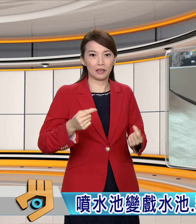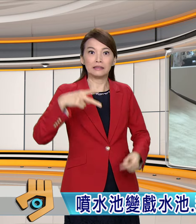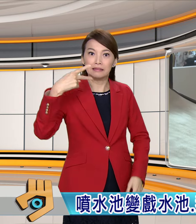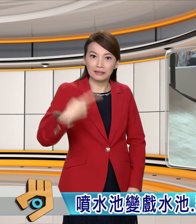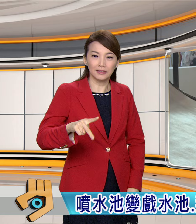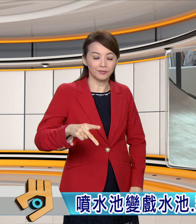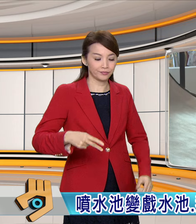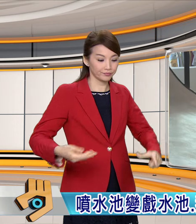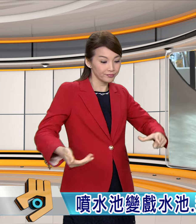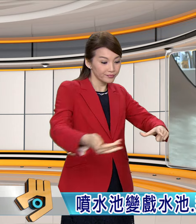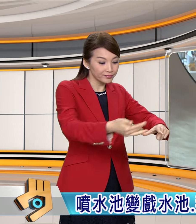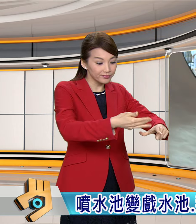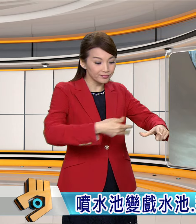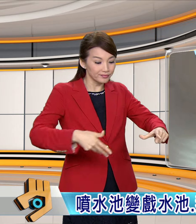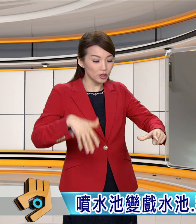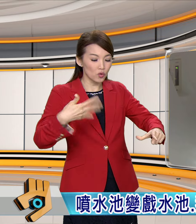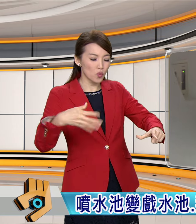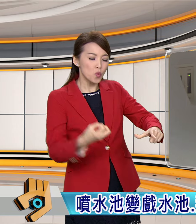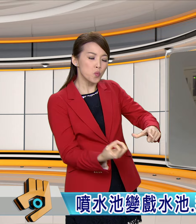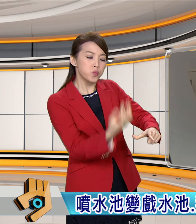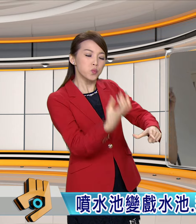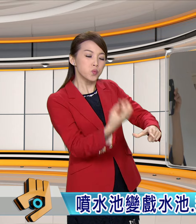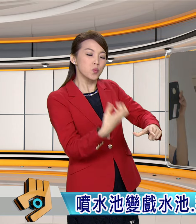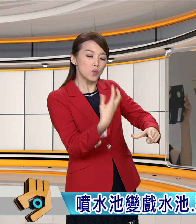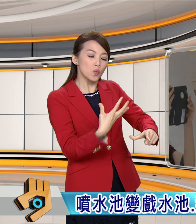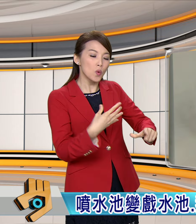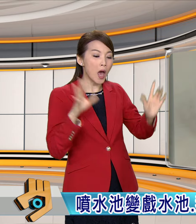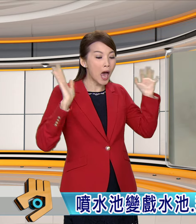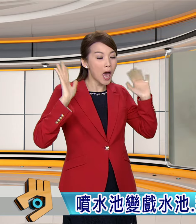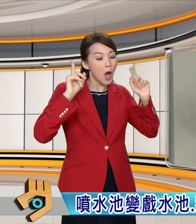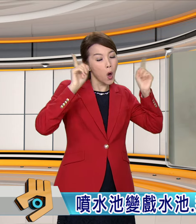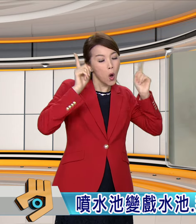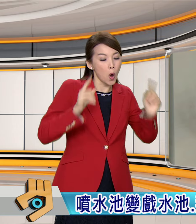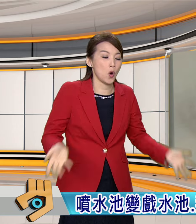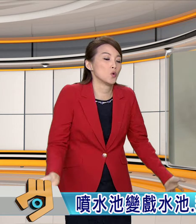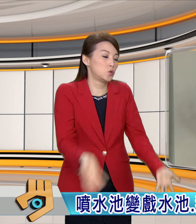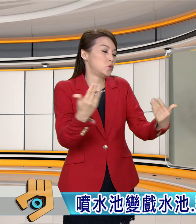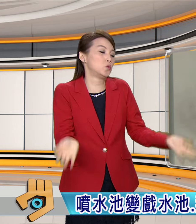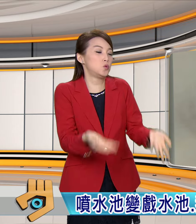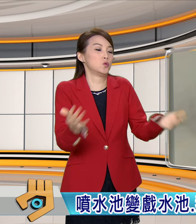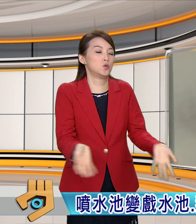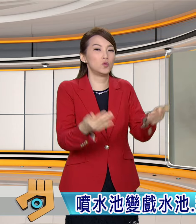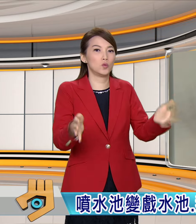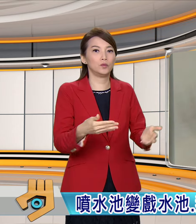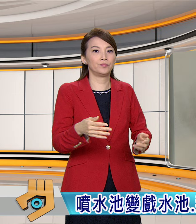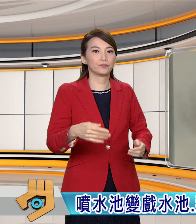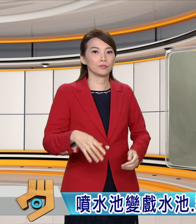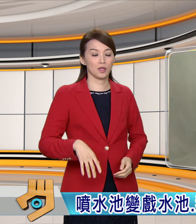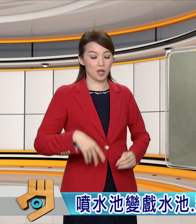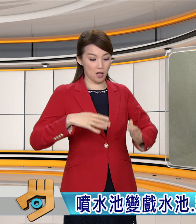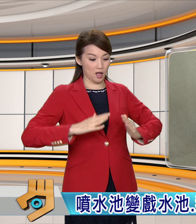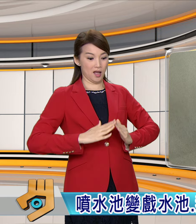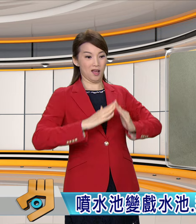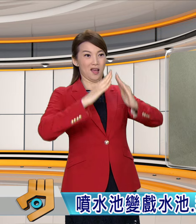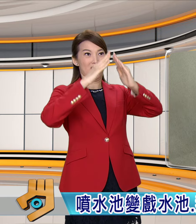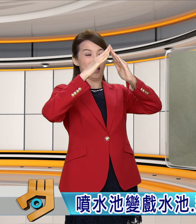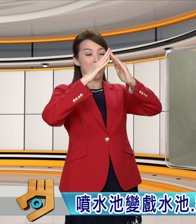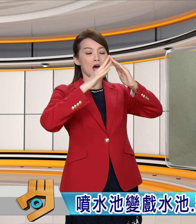而也有人将喷水池当作戏水池来用，甚至是把楼顶的鹅卵